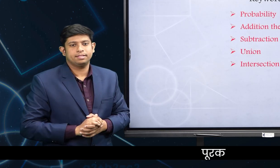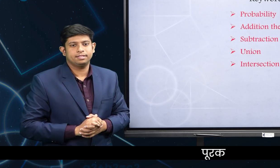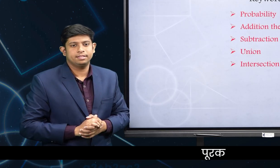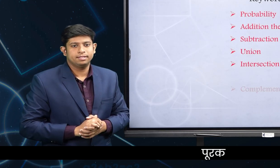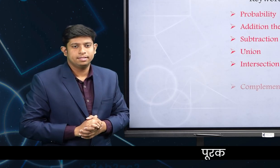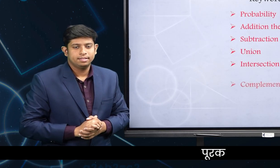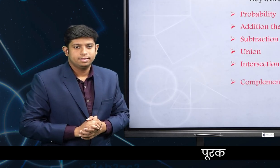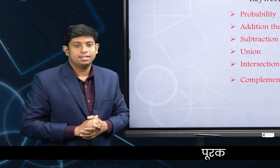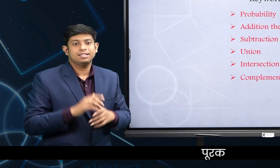पूरक.